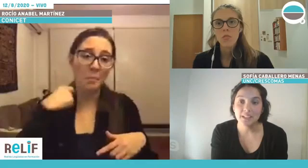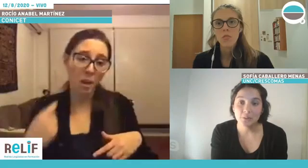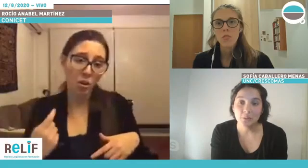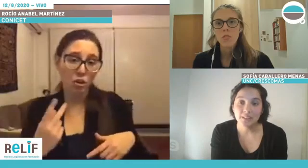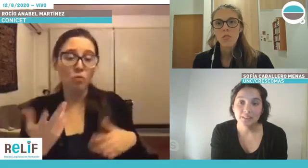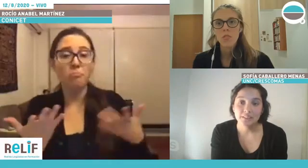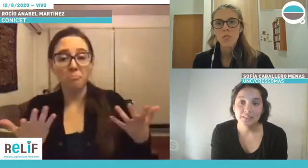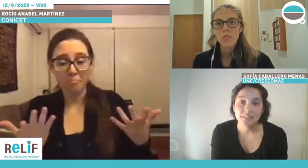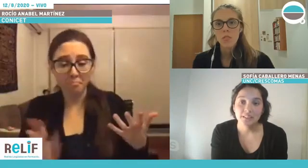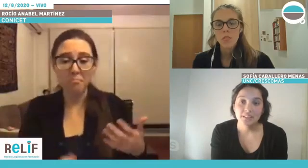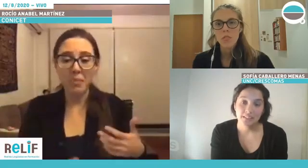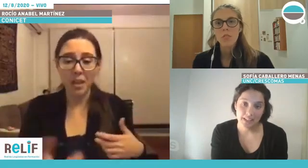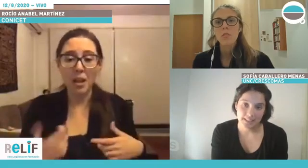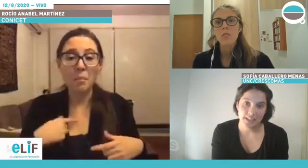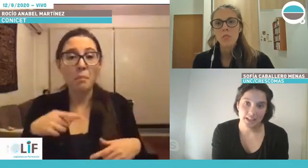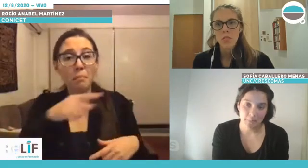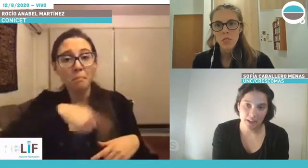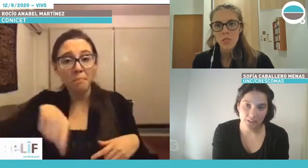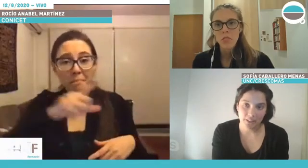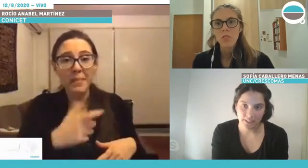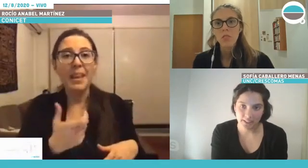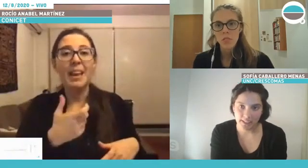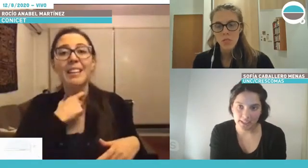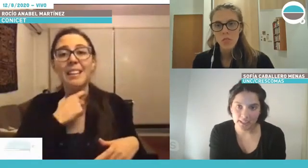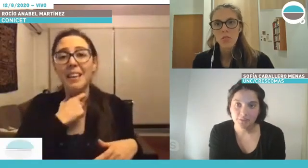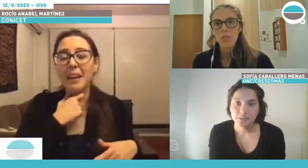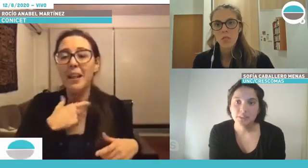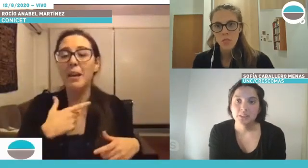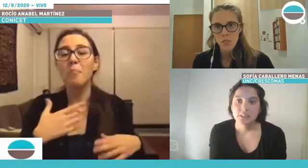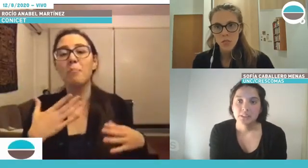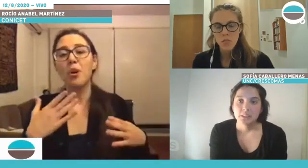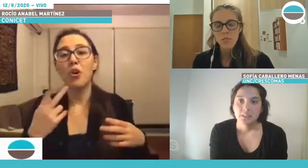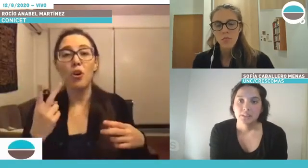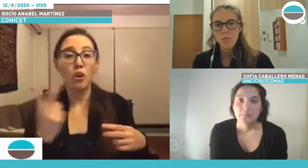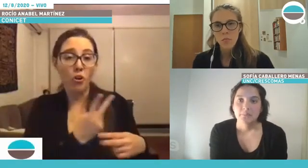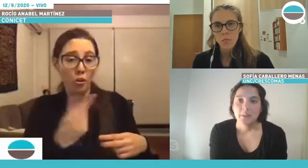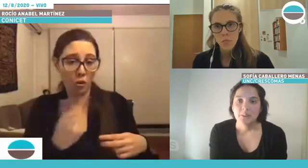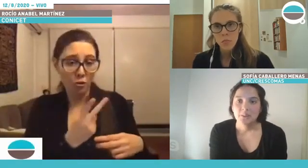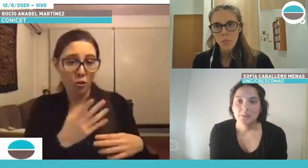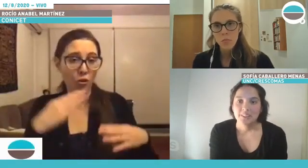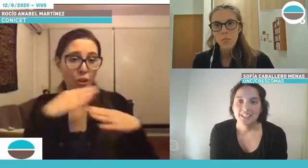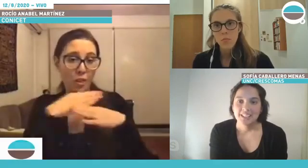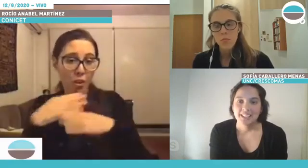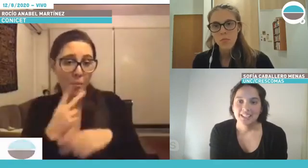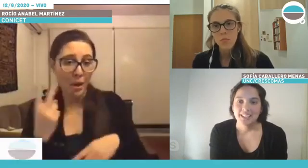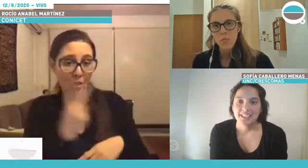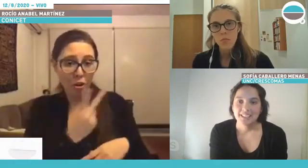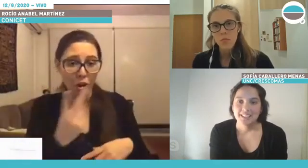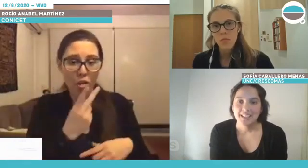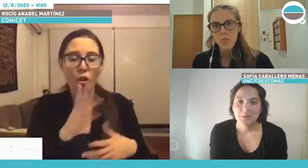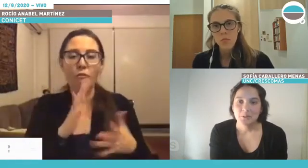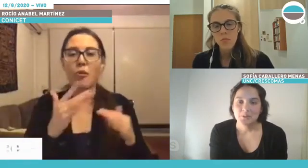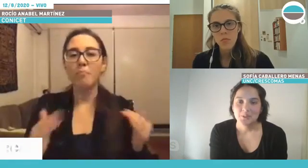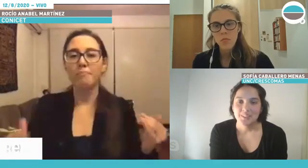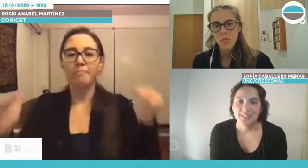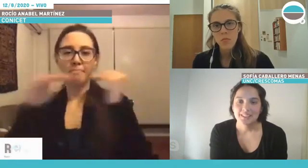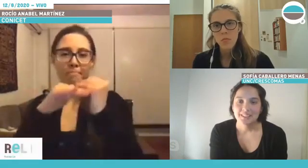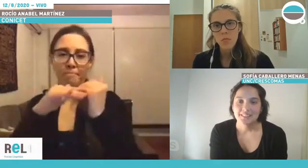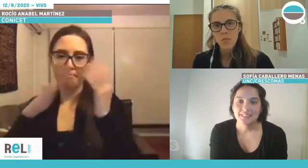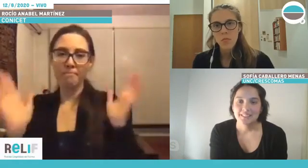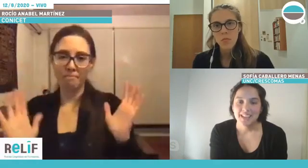es bilingüe, LSA español en general, pero quiere,